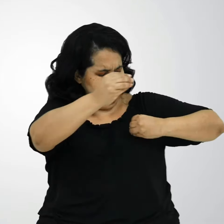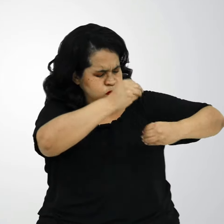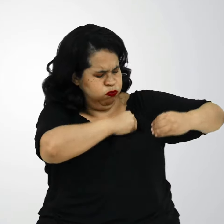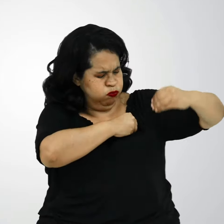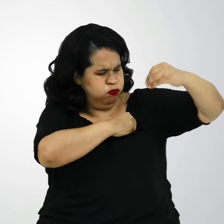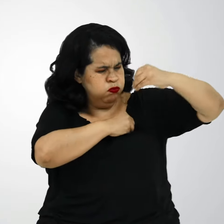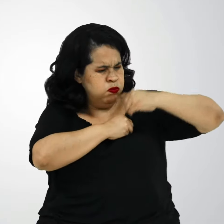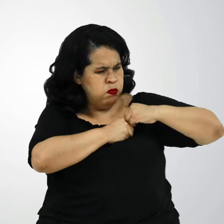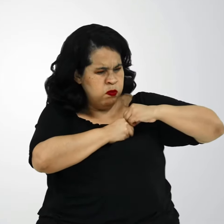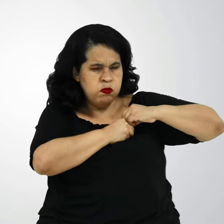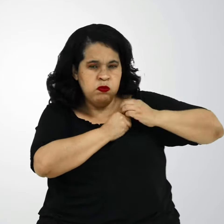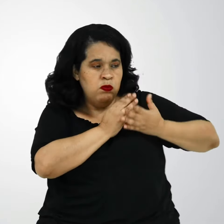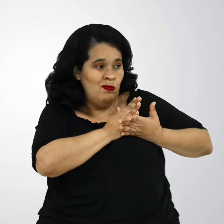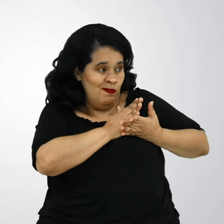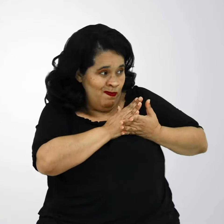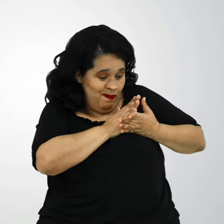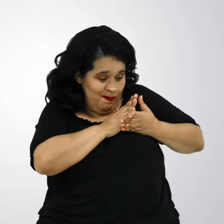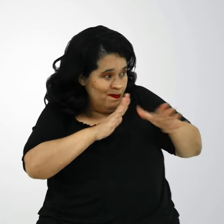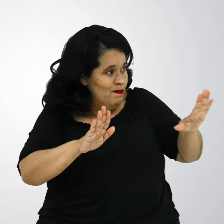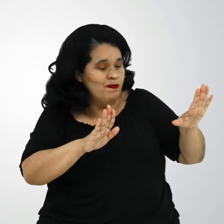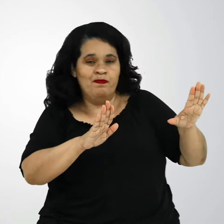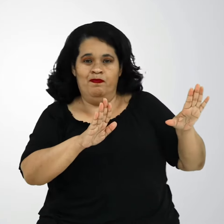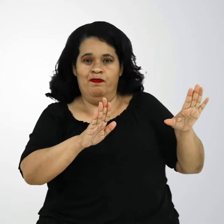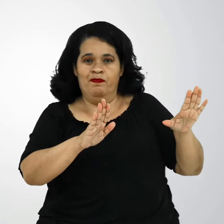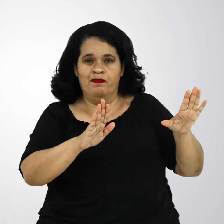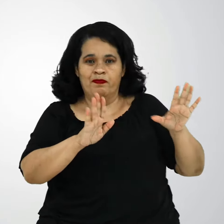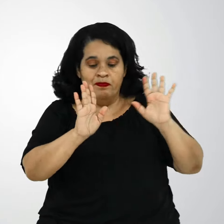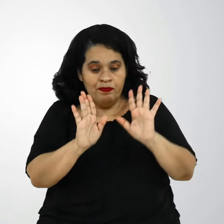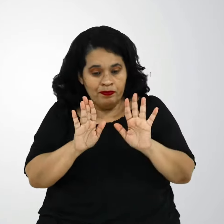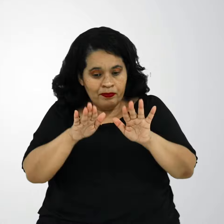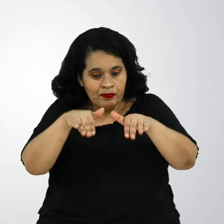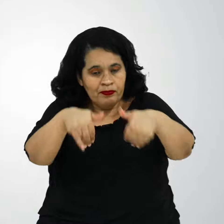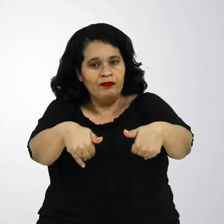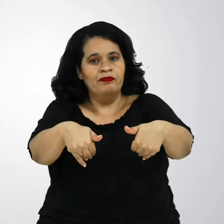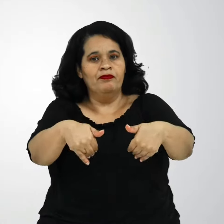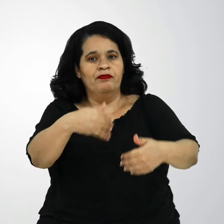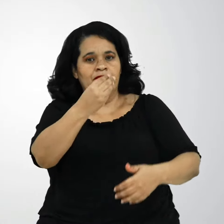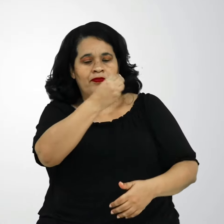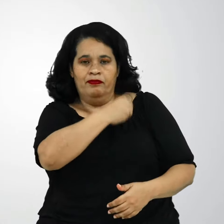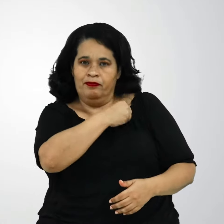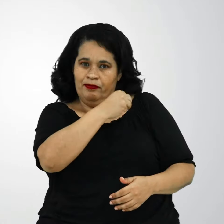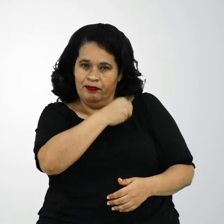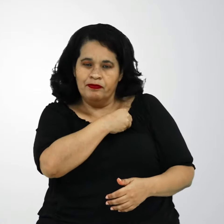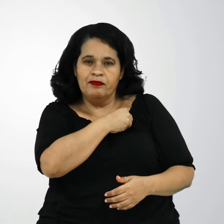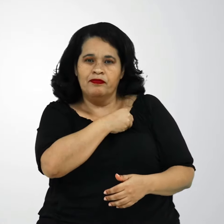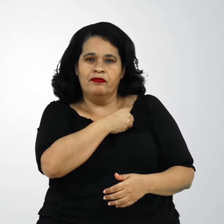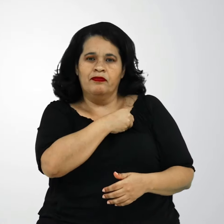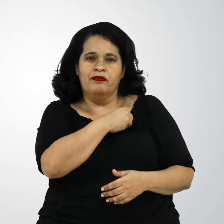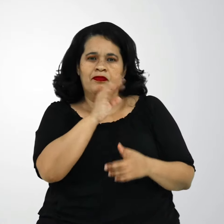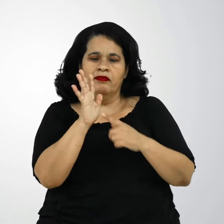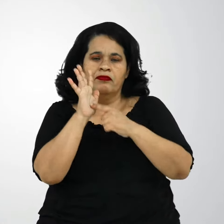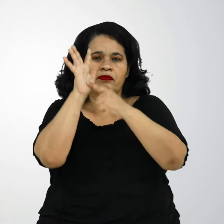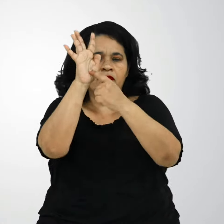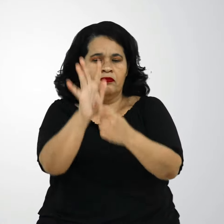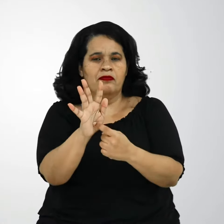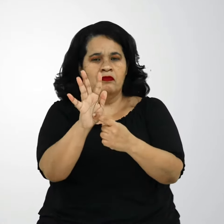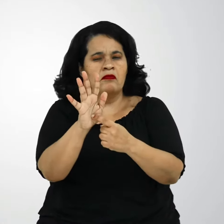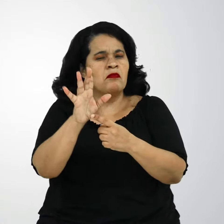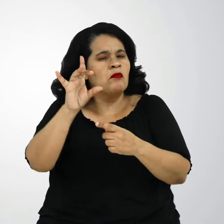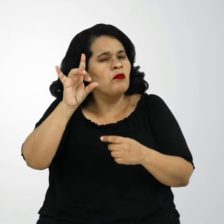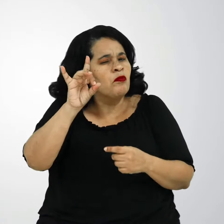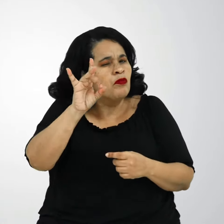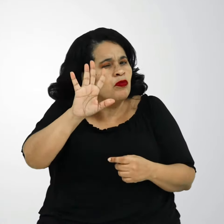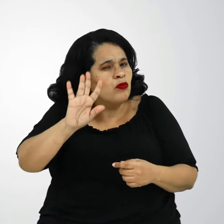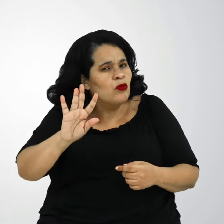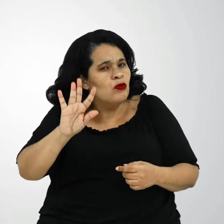o reino de Deus e o fim do pecado, de fato, assim, plenamente, só se dará